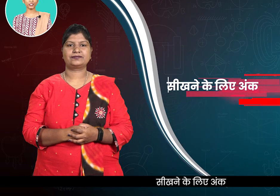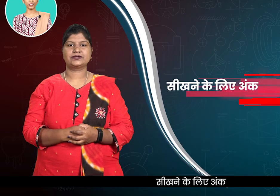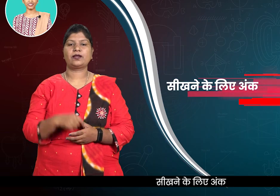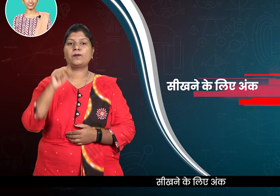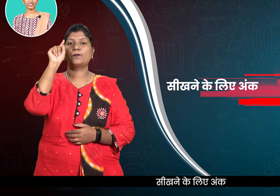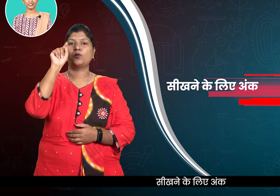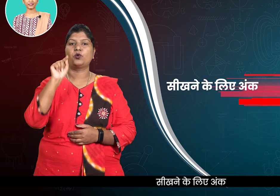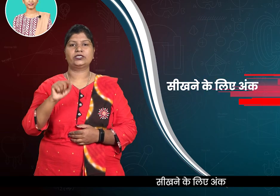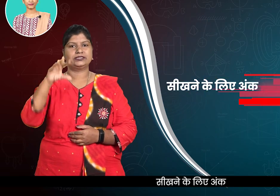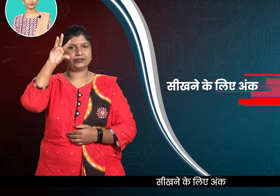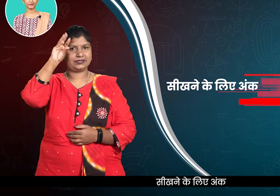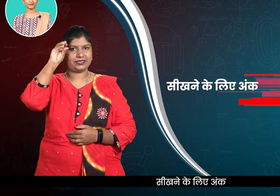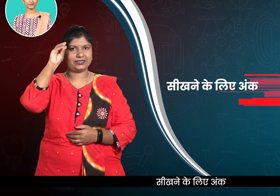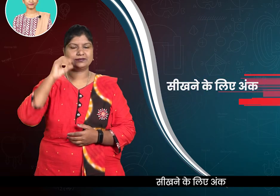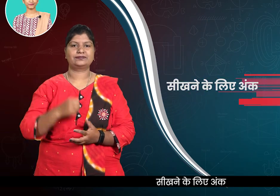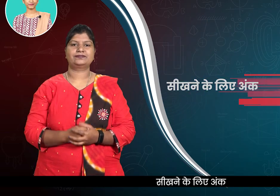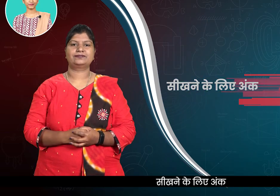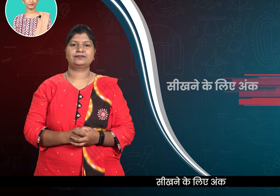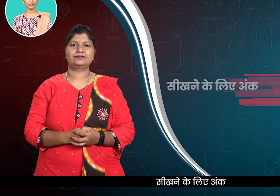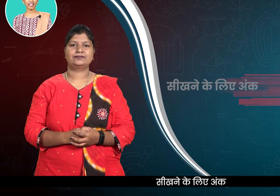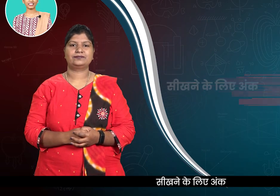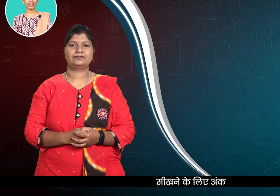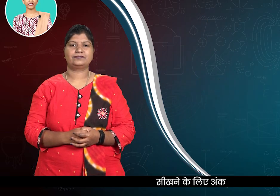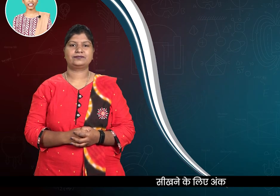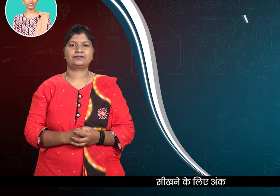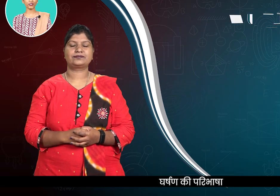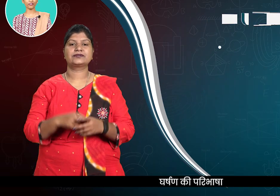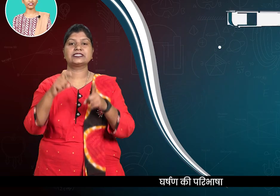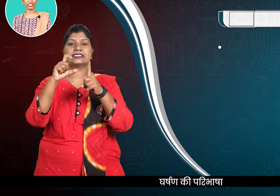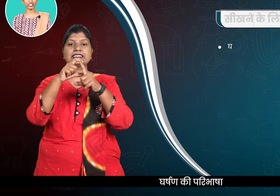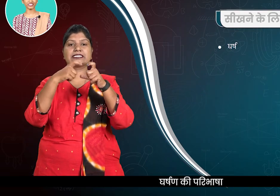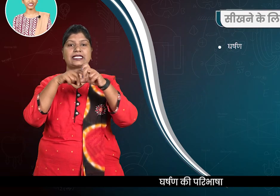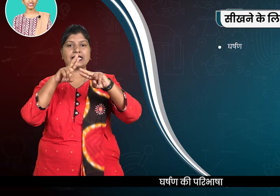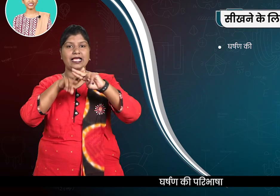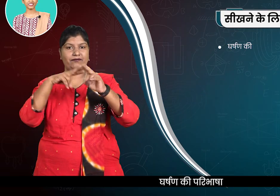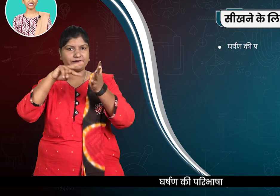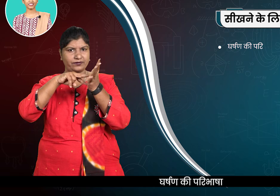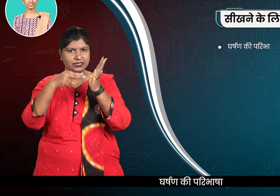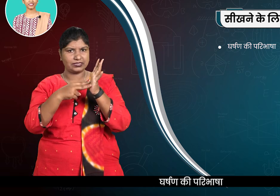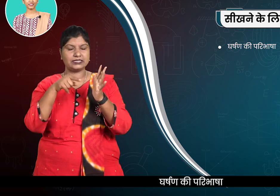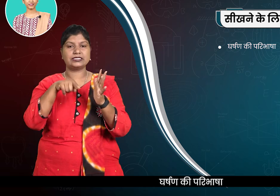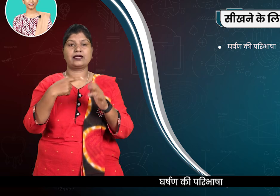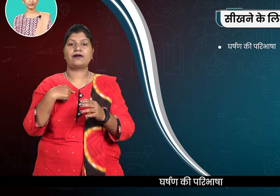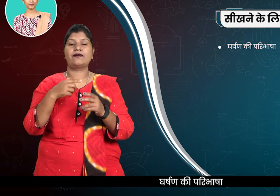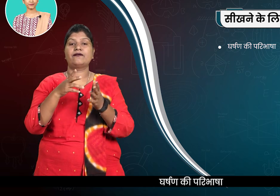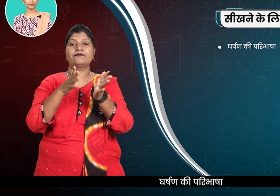सीखने के लिए कुछ महत्वपूर्ण पॉइंट्स घर्षन की परिभाशा